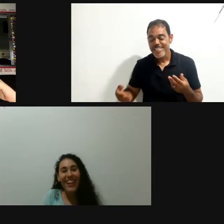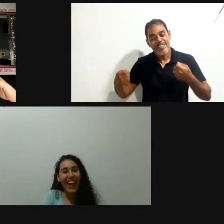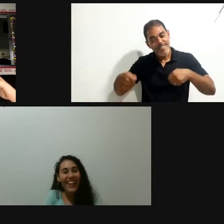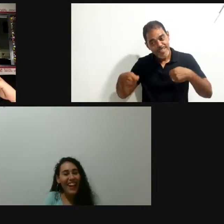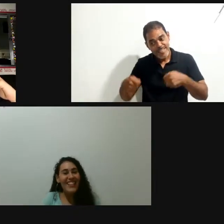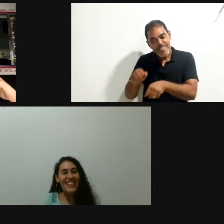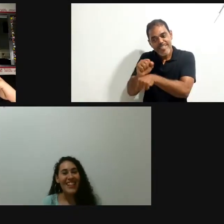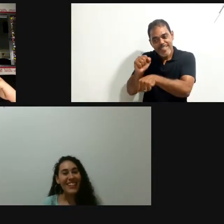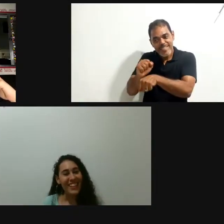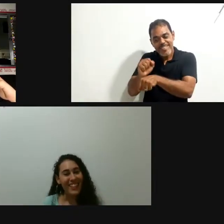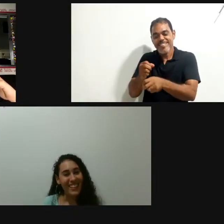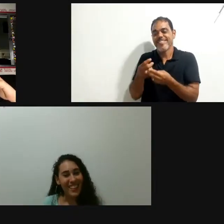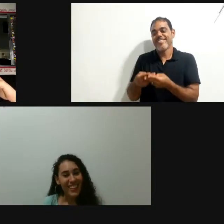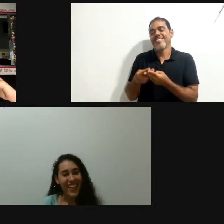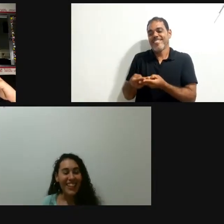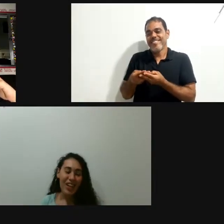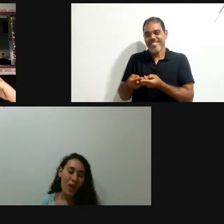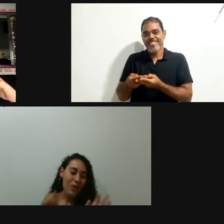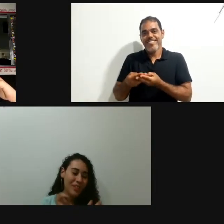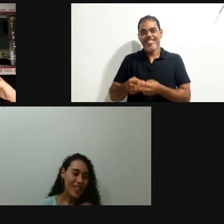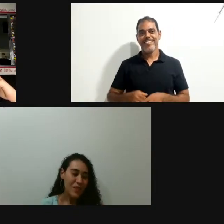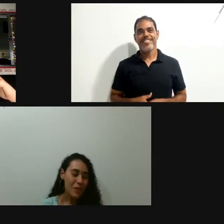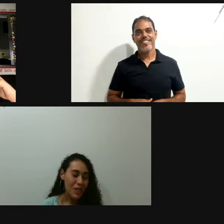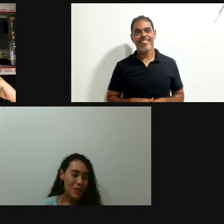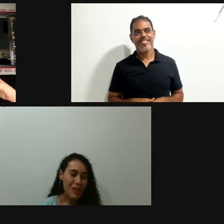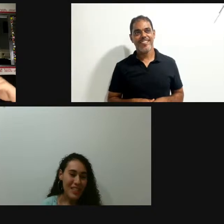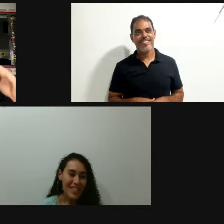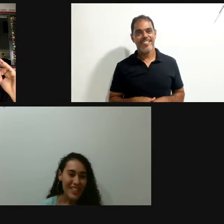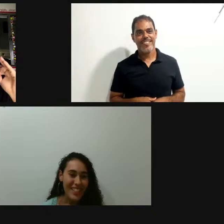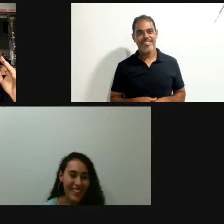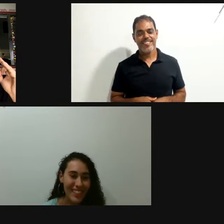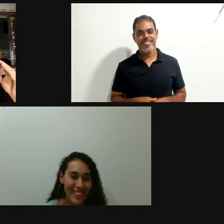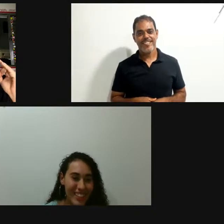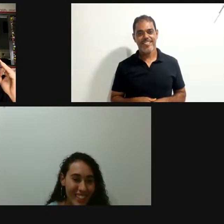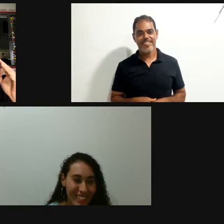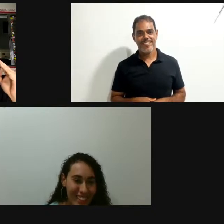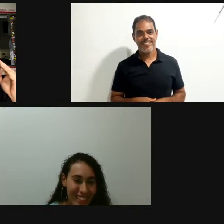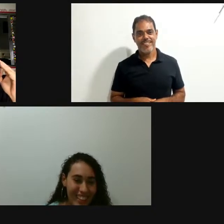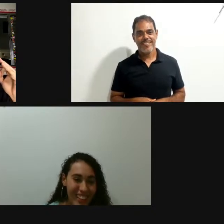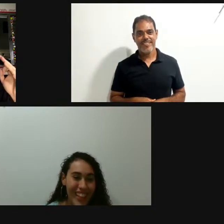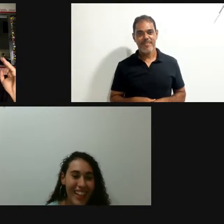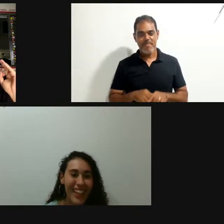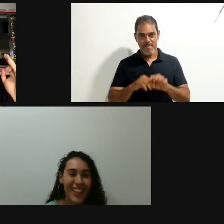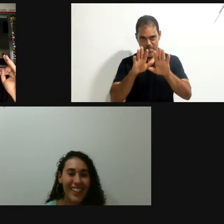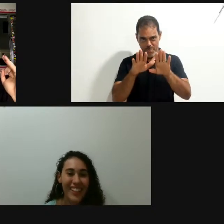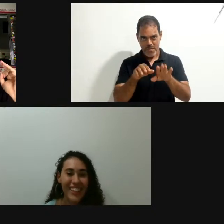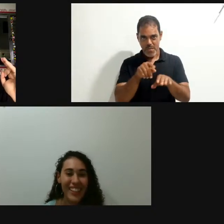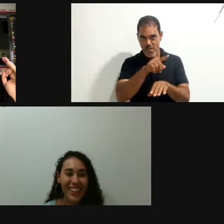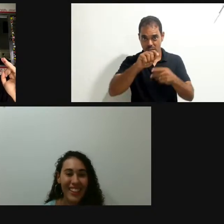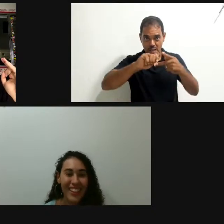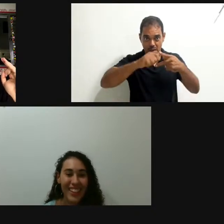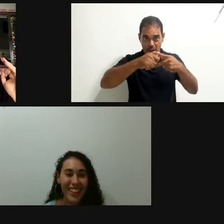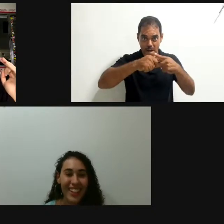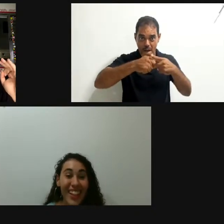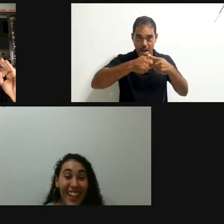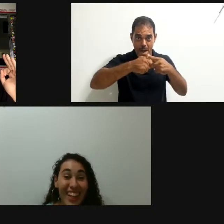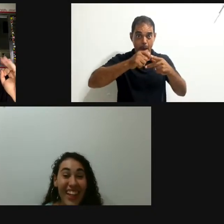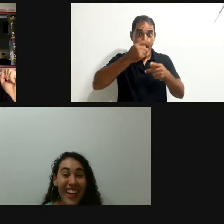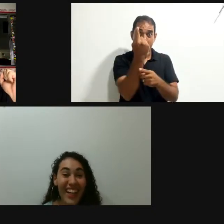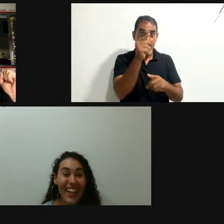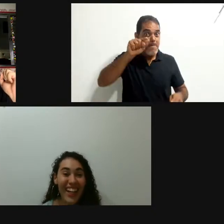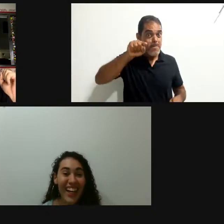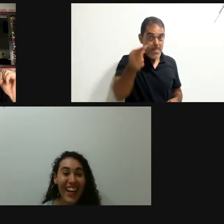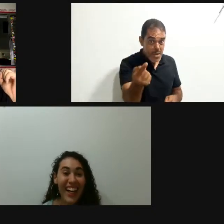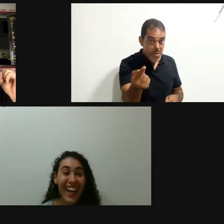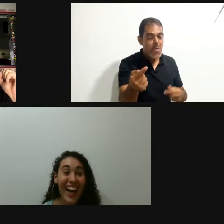Vai tirar a graça. Então, bom, se alguém fizer um Pix de R$1.000 para Bia, eu dou